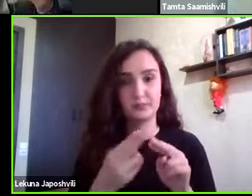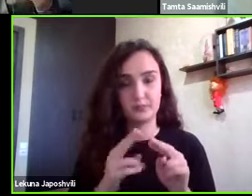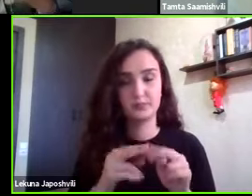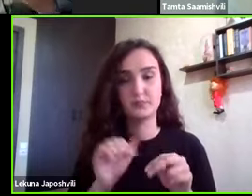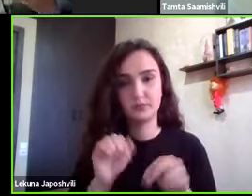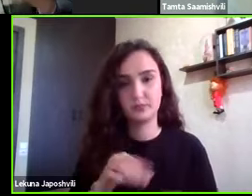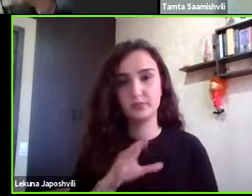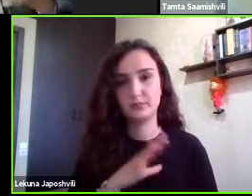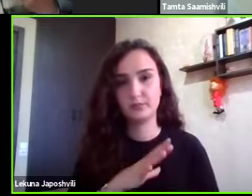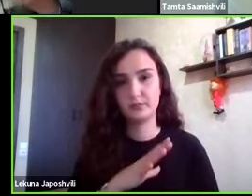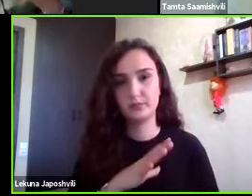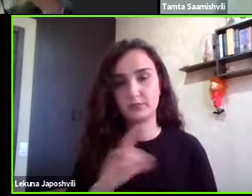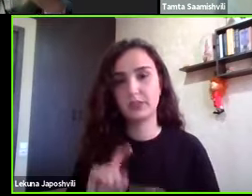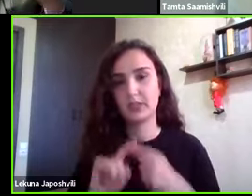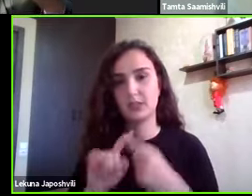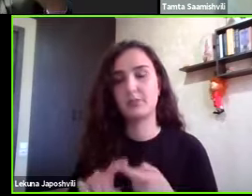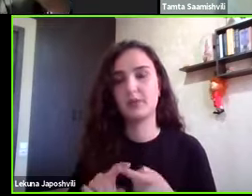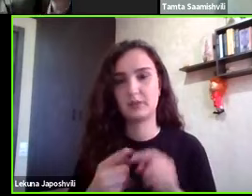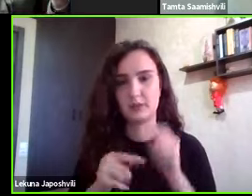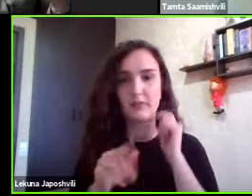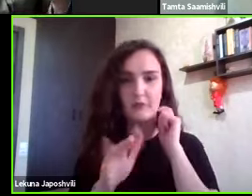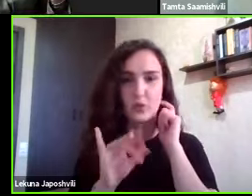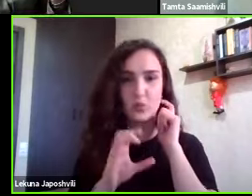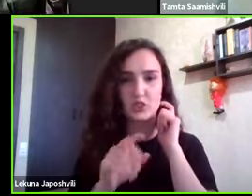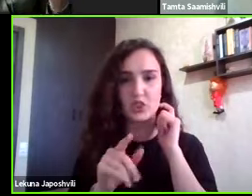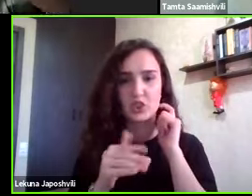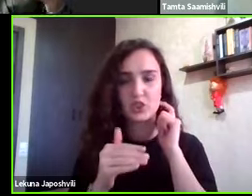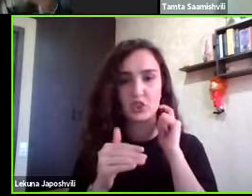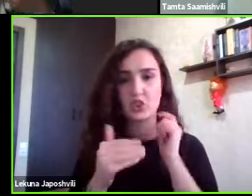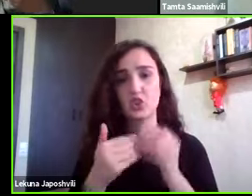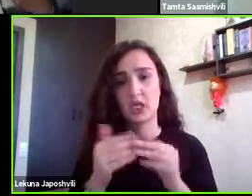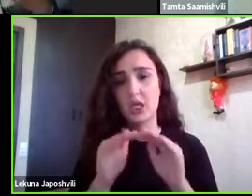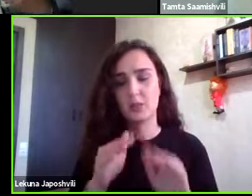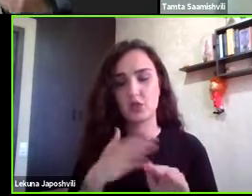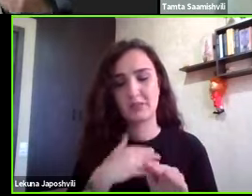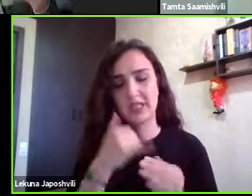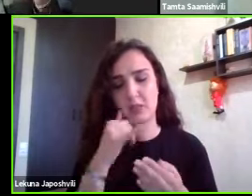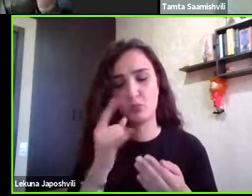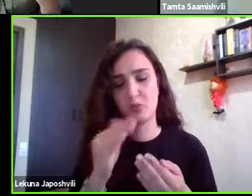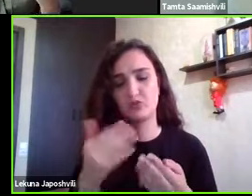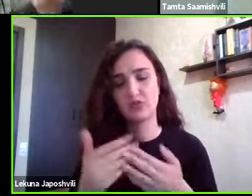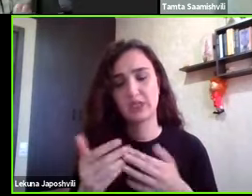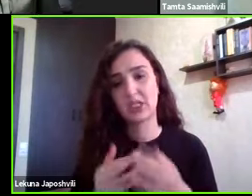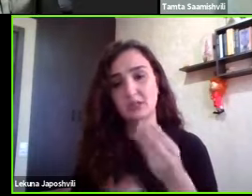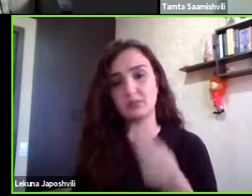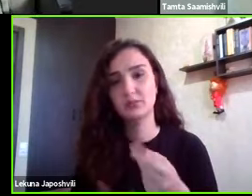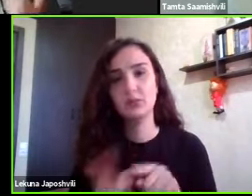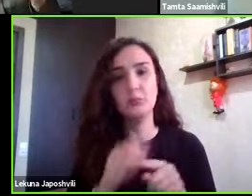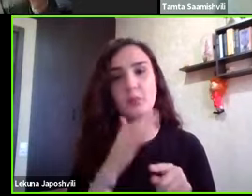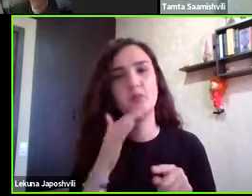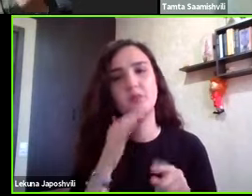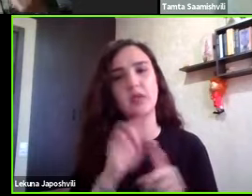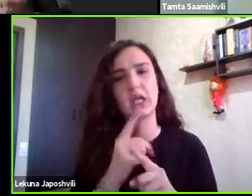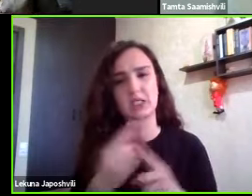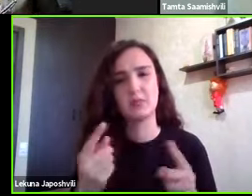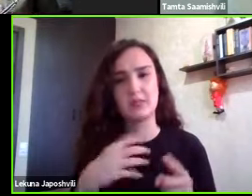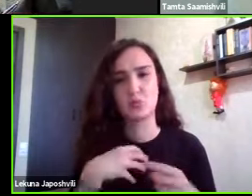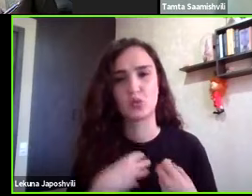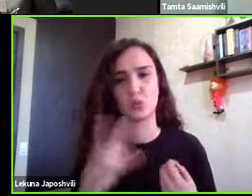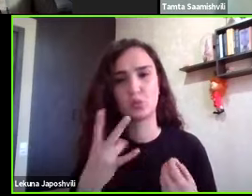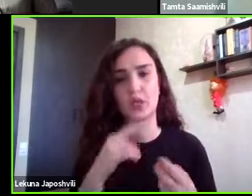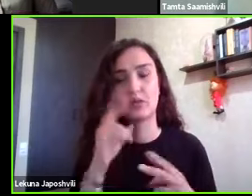მოხდა გადადება, აი ამ ვირუსის შეხება ჩემი ტელეფონიდან ბავშვის ხელზე. ანუ ძალიან ძალიან ბევრი რაღაცეების სამწუხაროდ